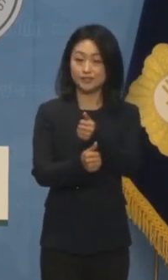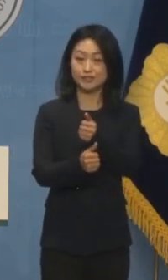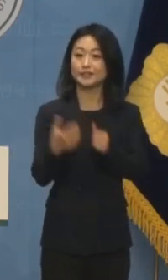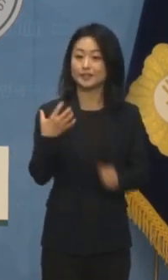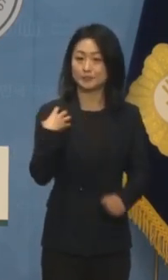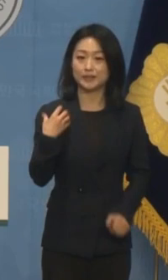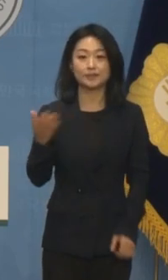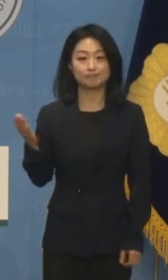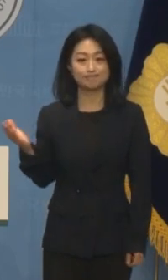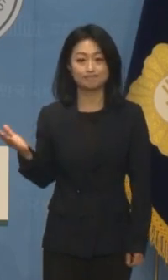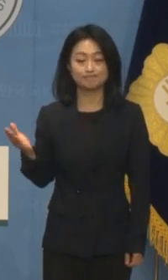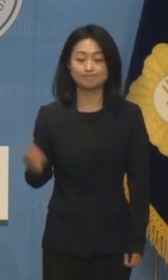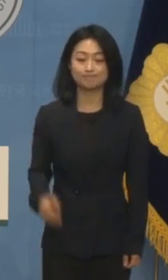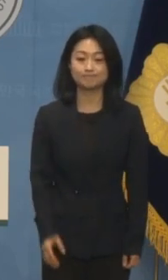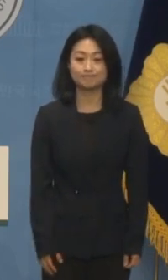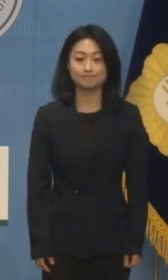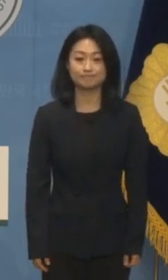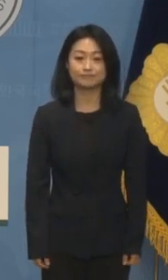있습니다.